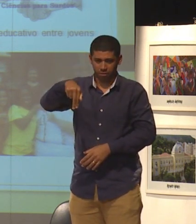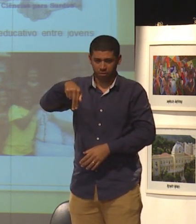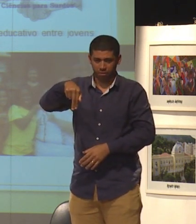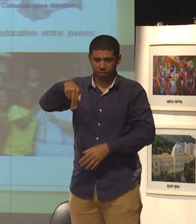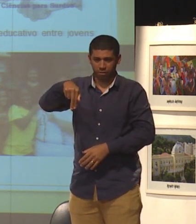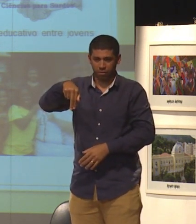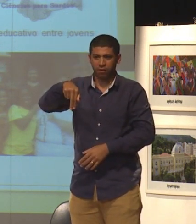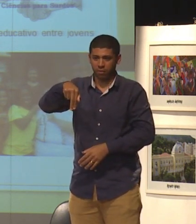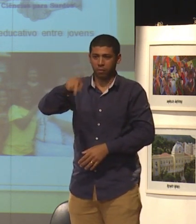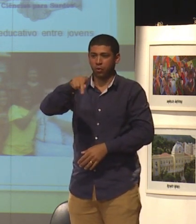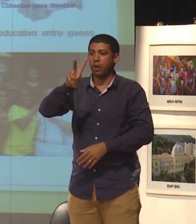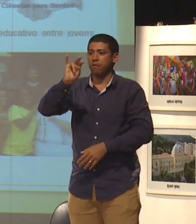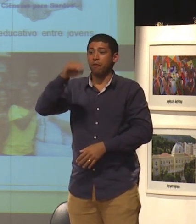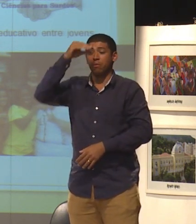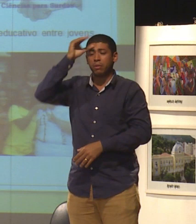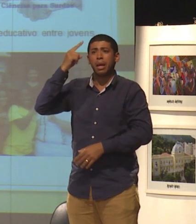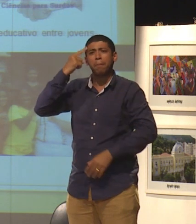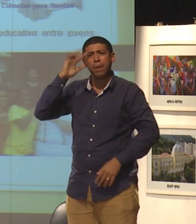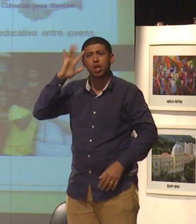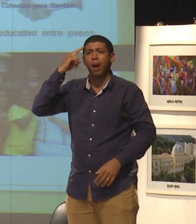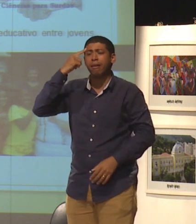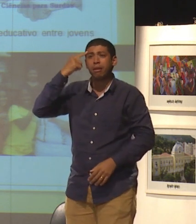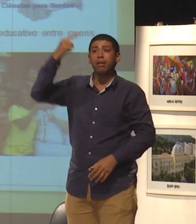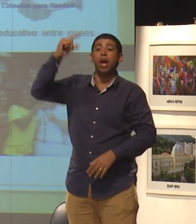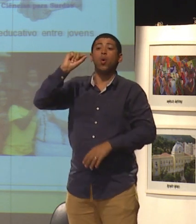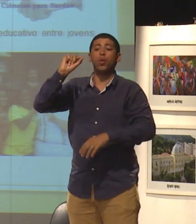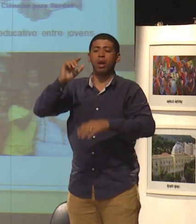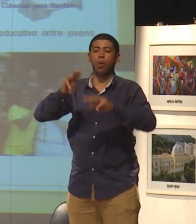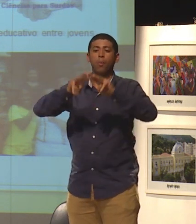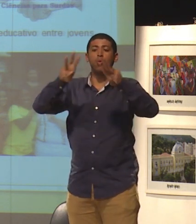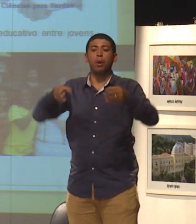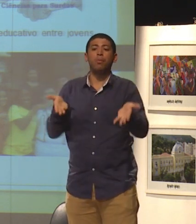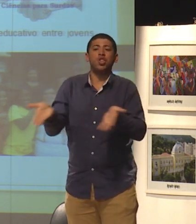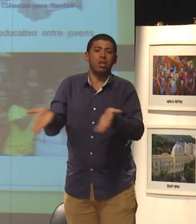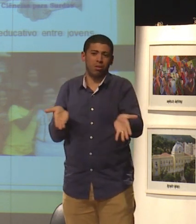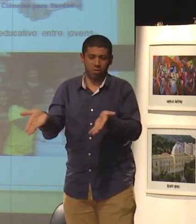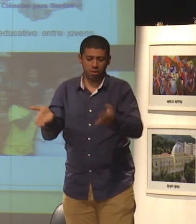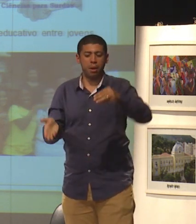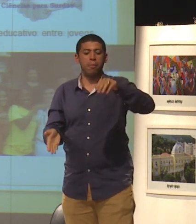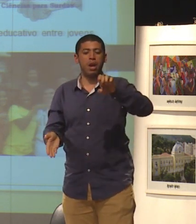A professora Vivian, né, esse sinal dela, ela criou